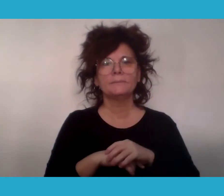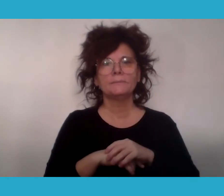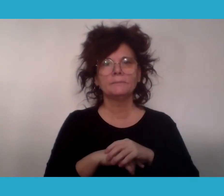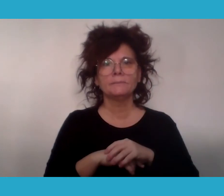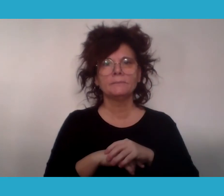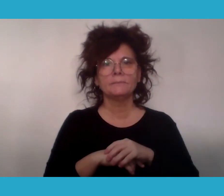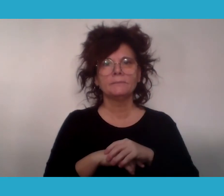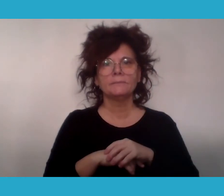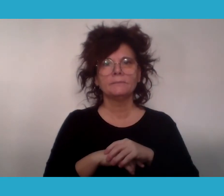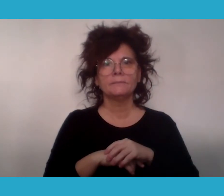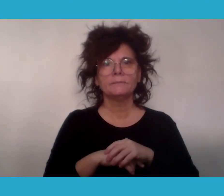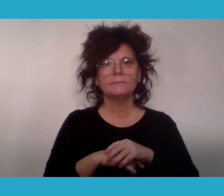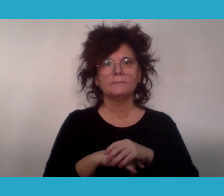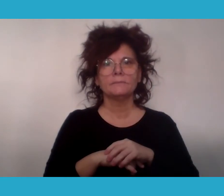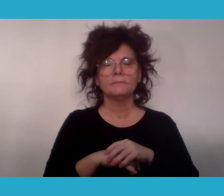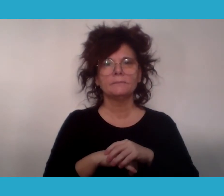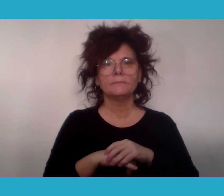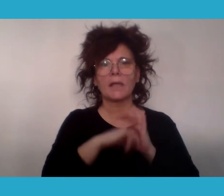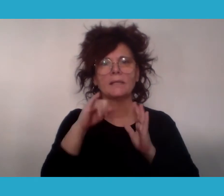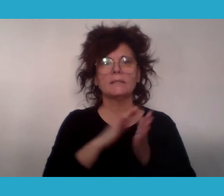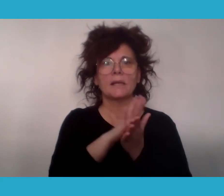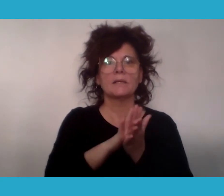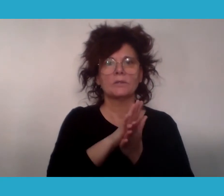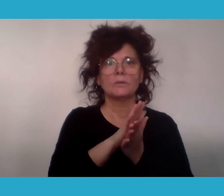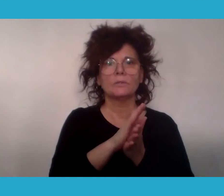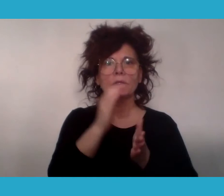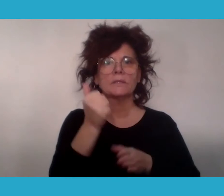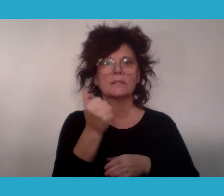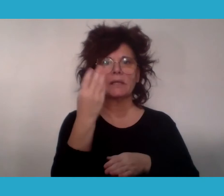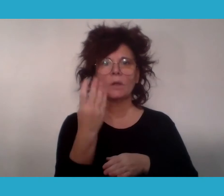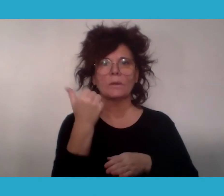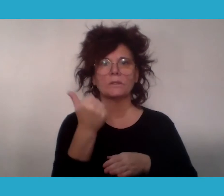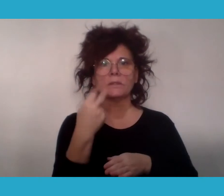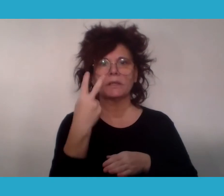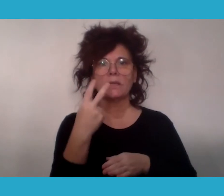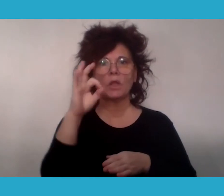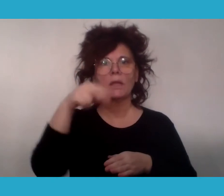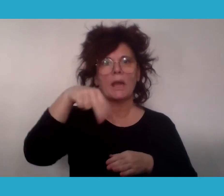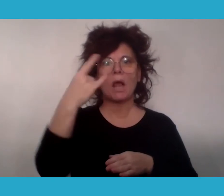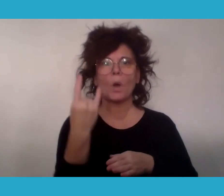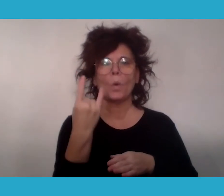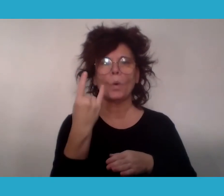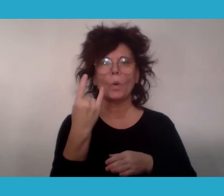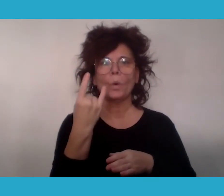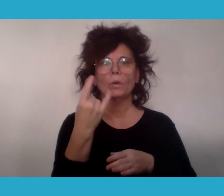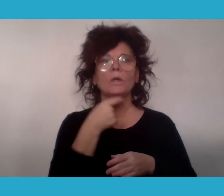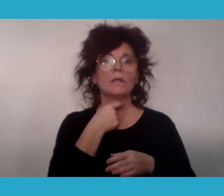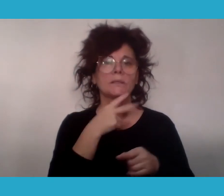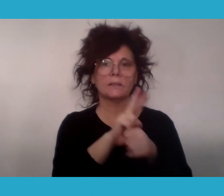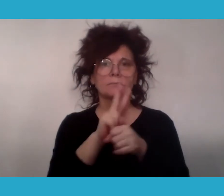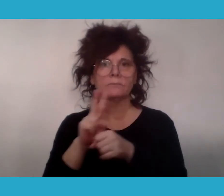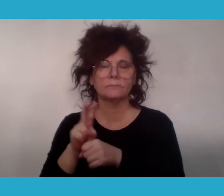43, de lo dispuesto por la resolución 6462 de la Asamblea de la ONU y lo que se pretende proteger y